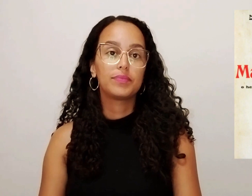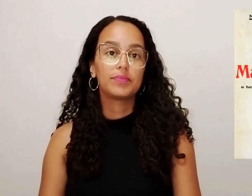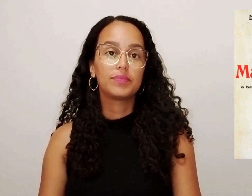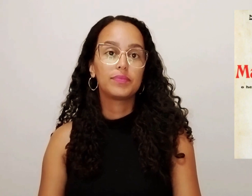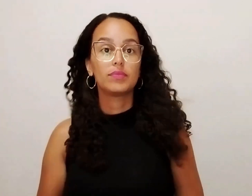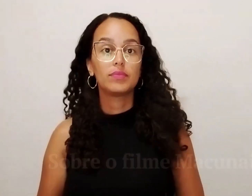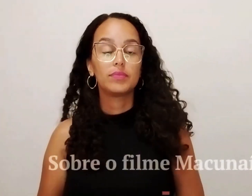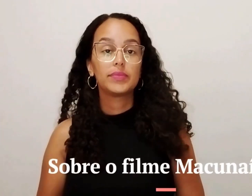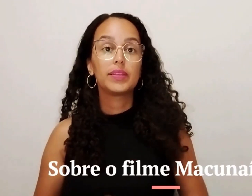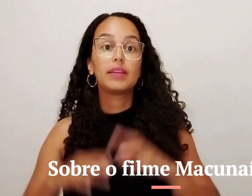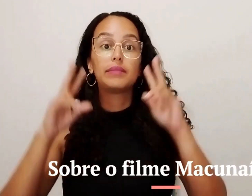Macunaíma